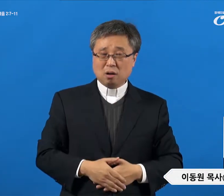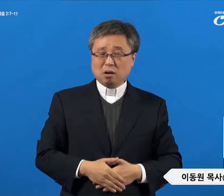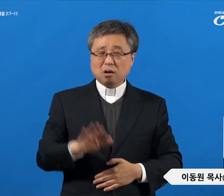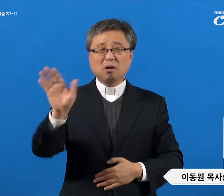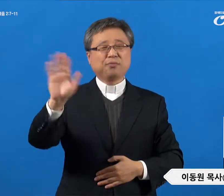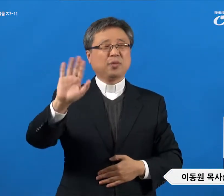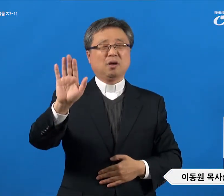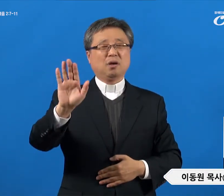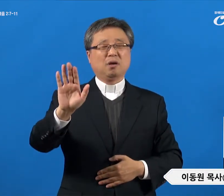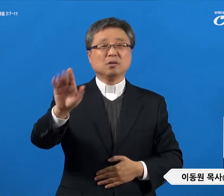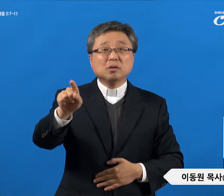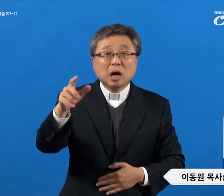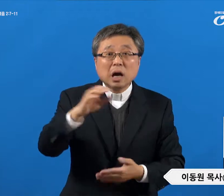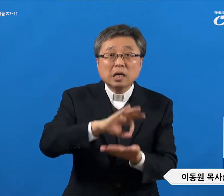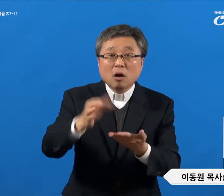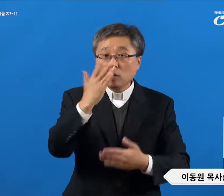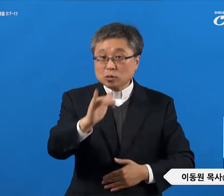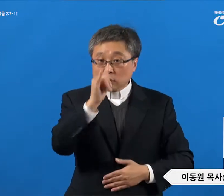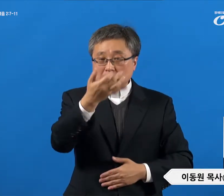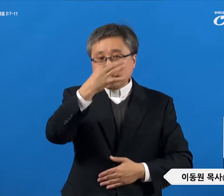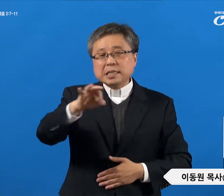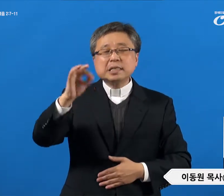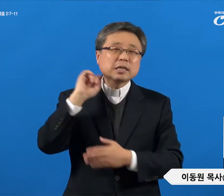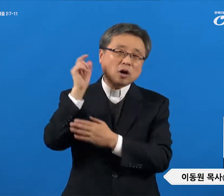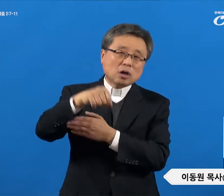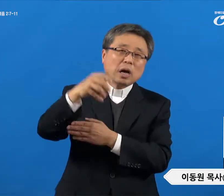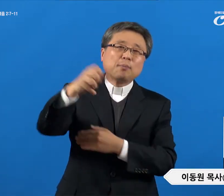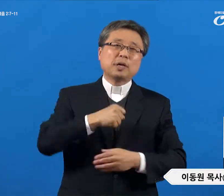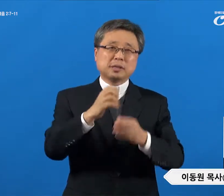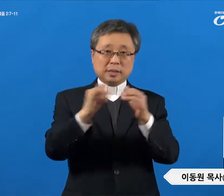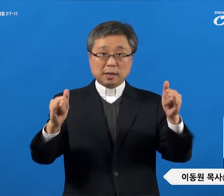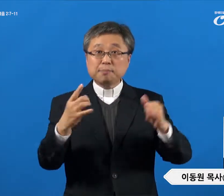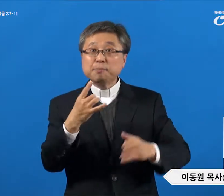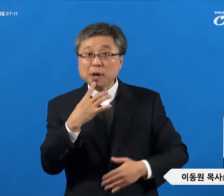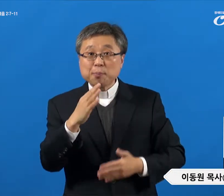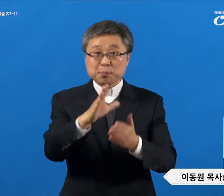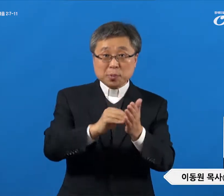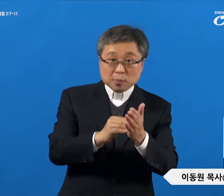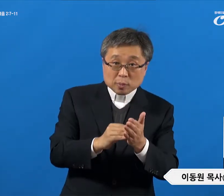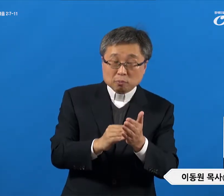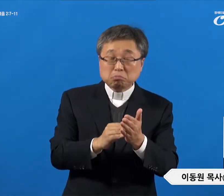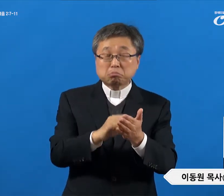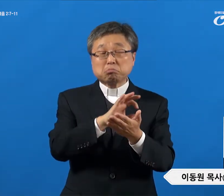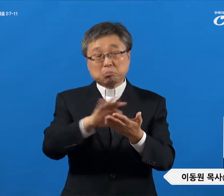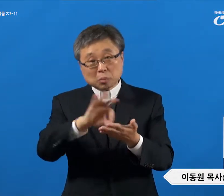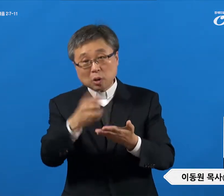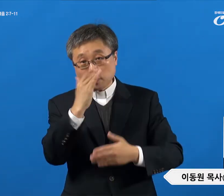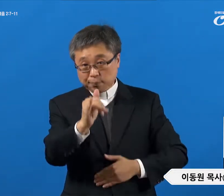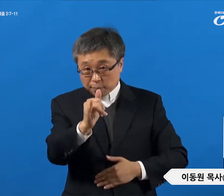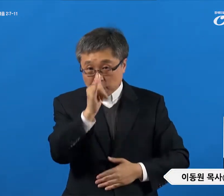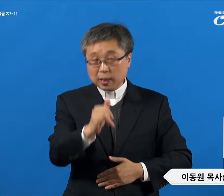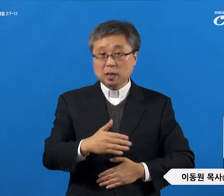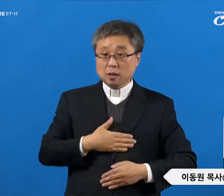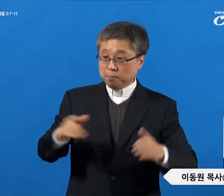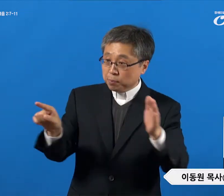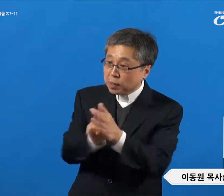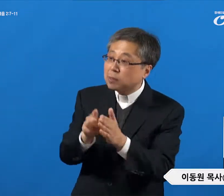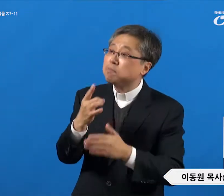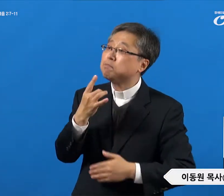취급할 수 있는 인가를 받은 사람만 그 비밀을 다루지 않습니까? 믿을 만한 사람, 신원 보증을 해서